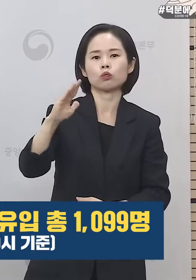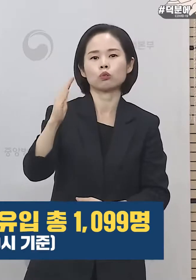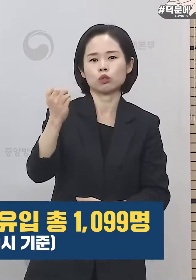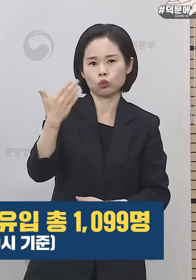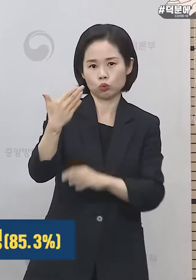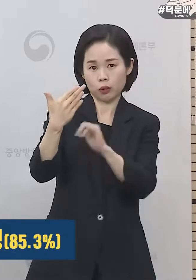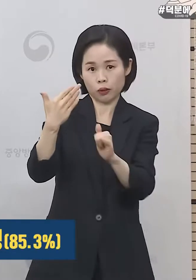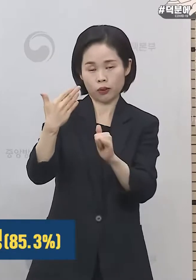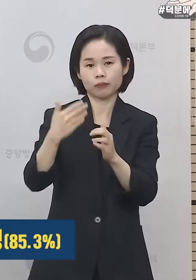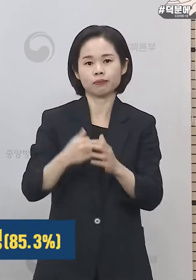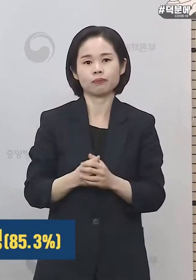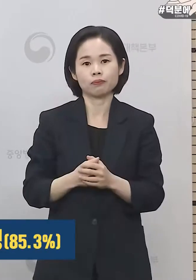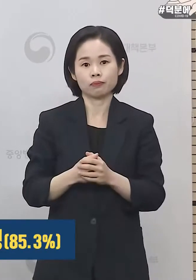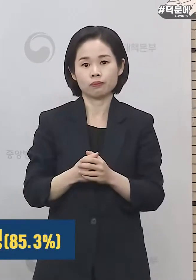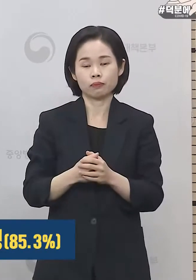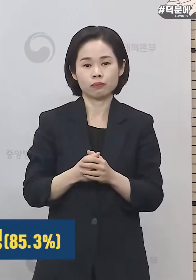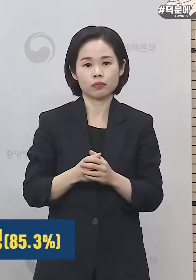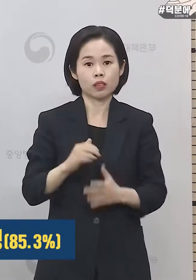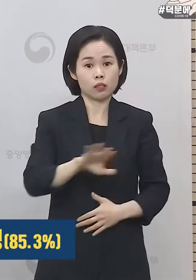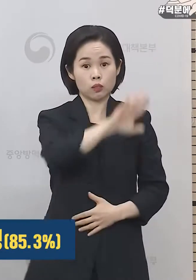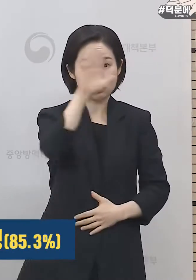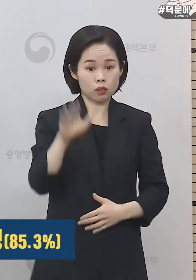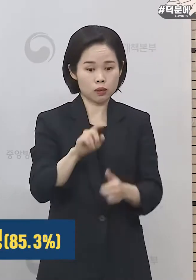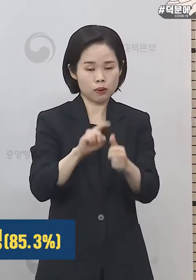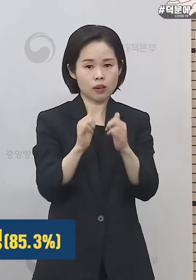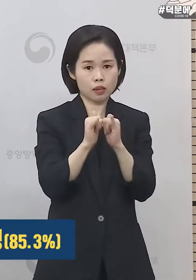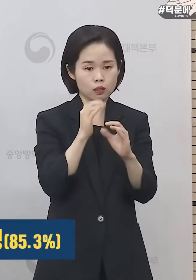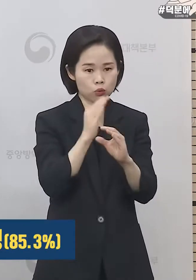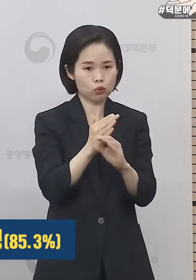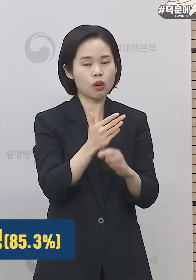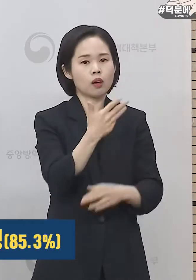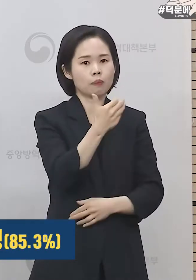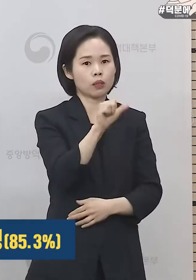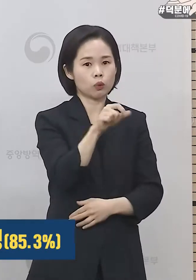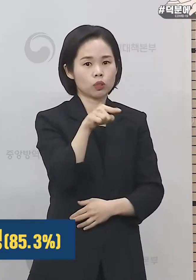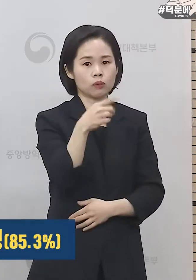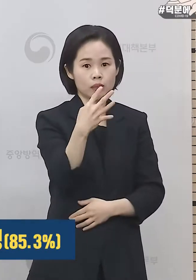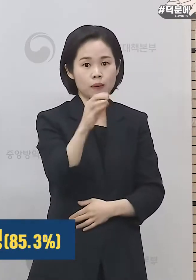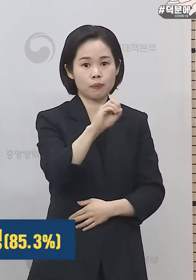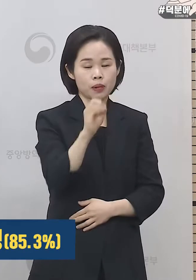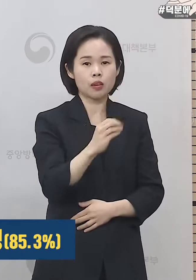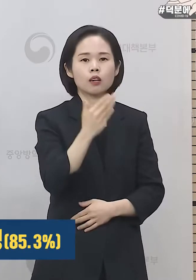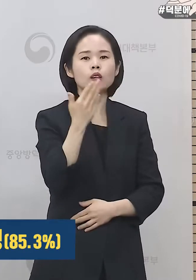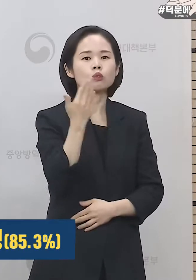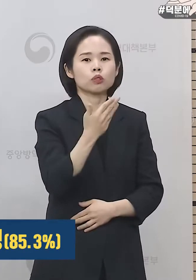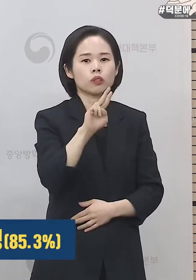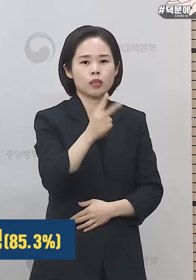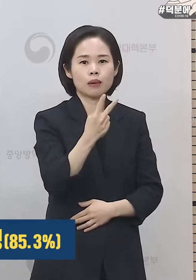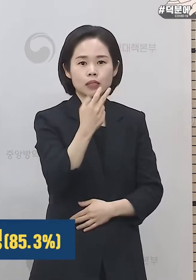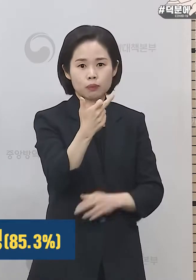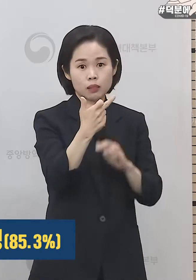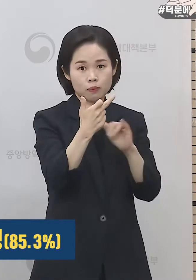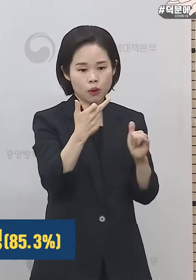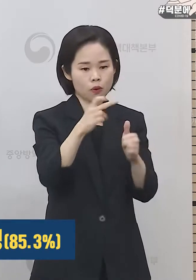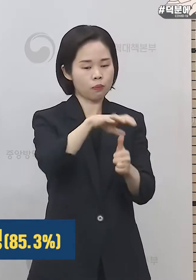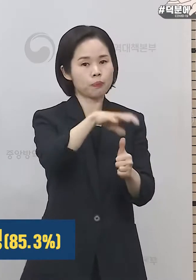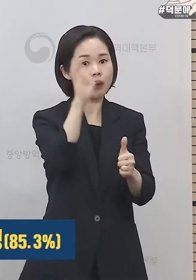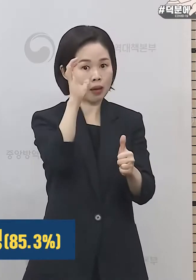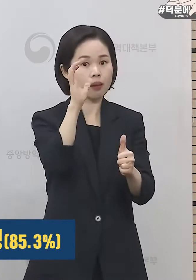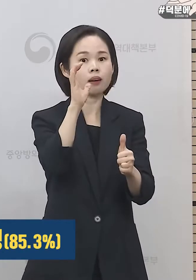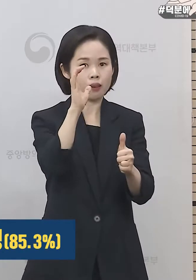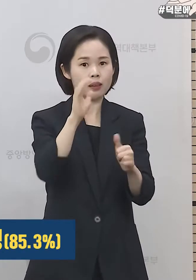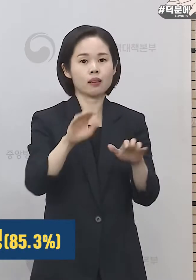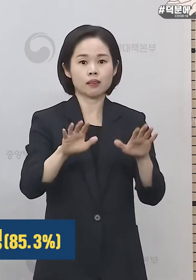입니다 이 중 전체 확진 저의 85.3% 인 9천 입을 17명이 경이 해드 되었고